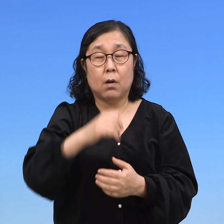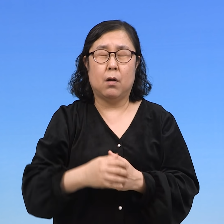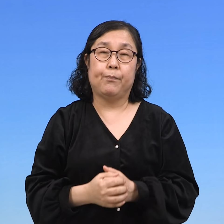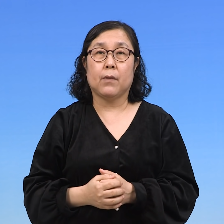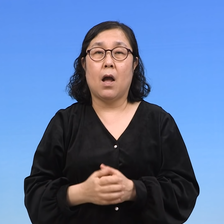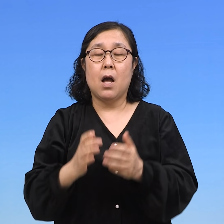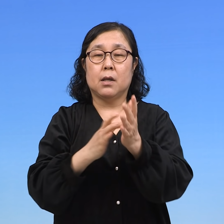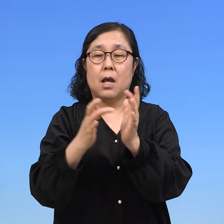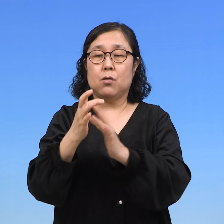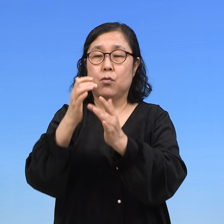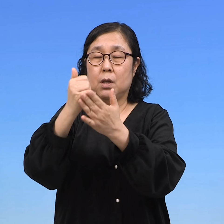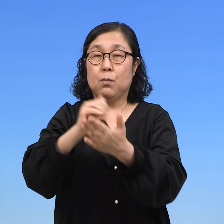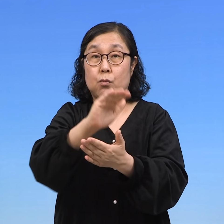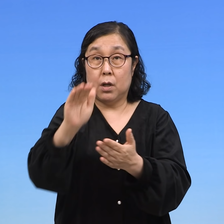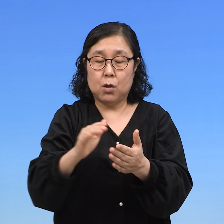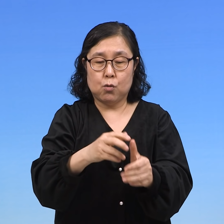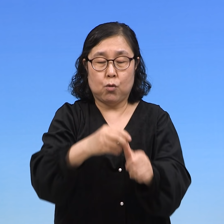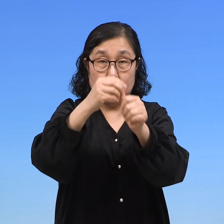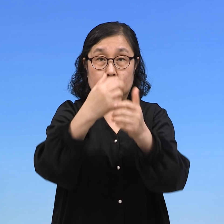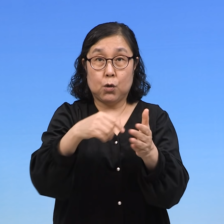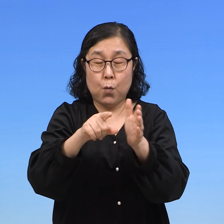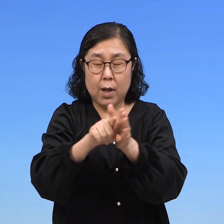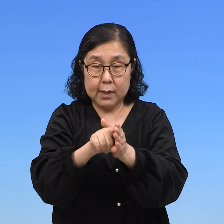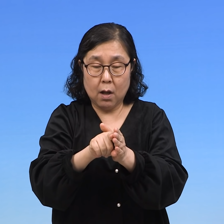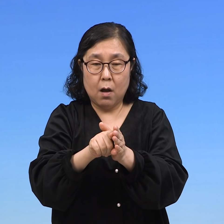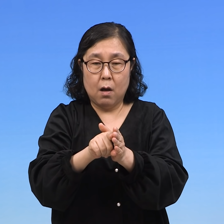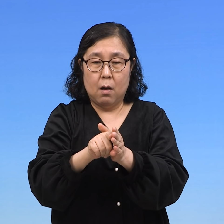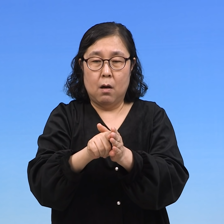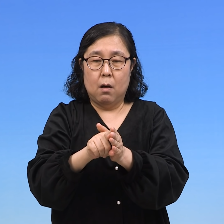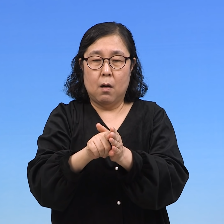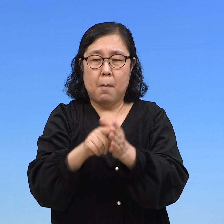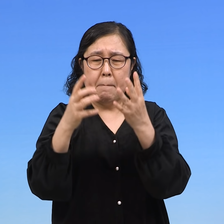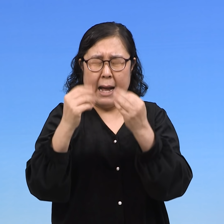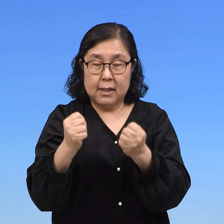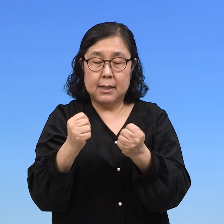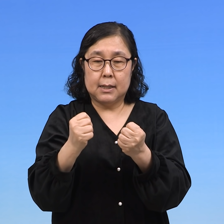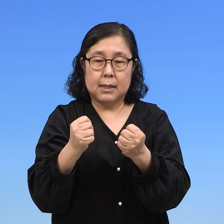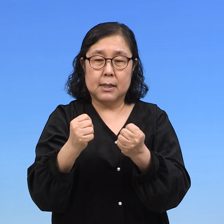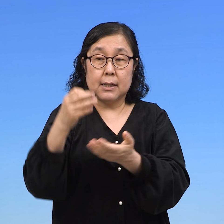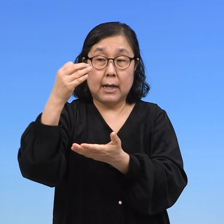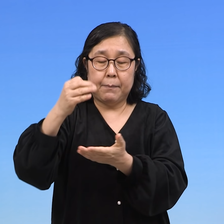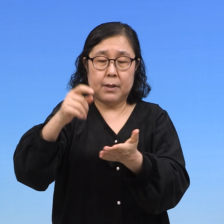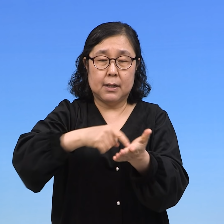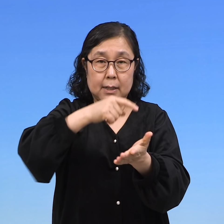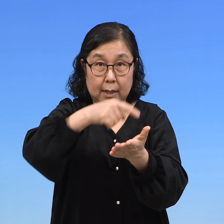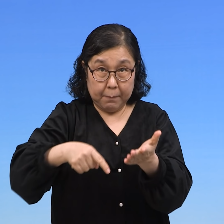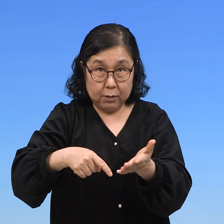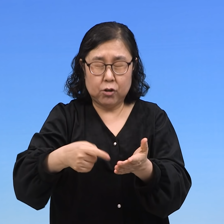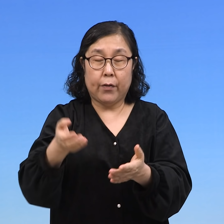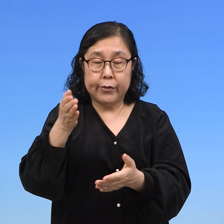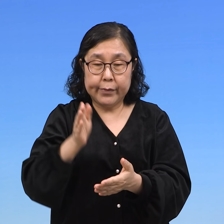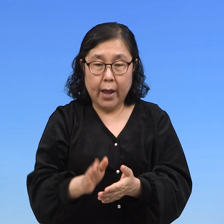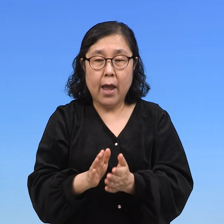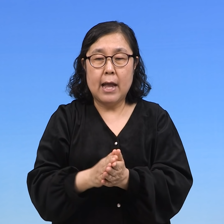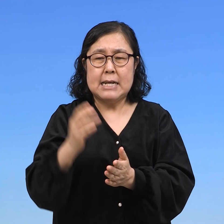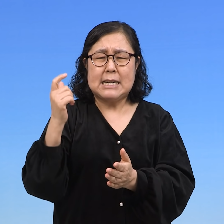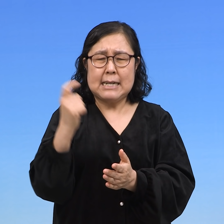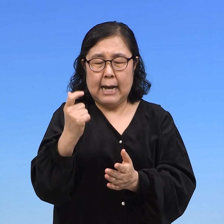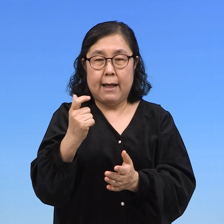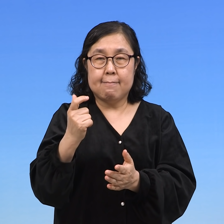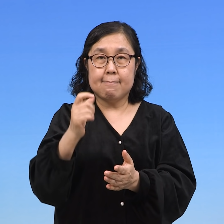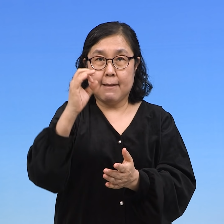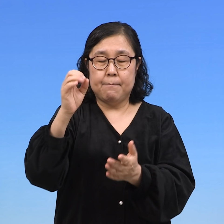예수님께서 우리를 구원해 주시기 위하여 치루셨던 대가 지불이 엄청 많은데 저는 그 중에 강력한 대가 지불이